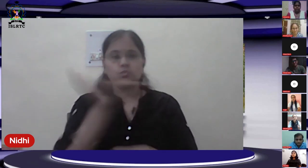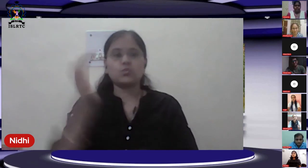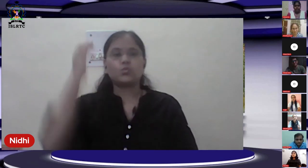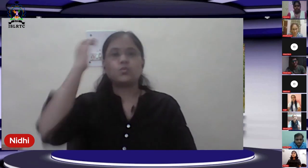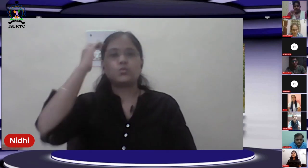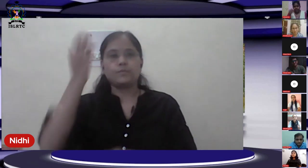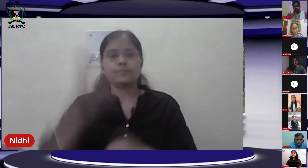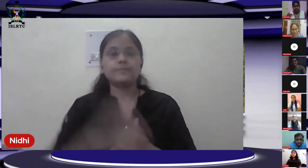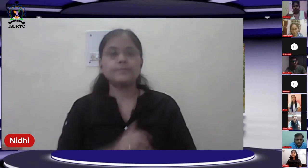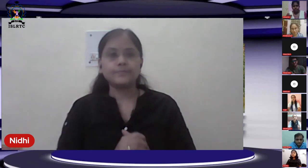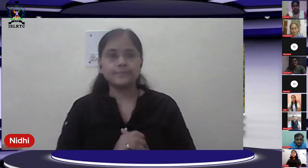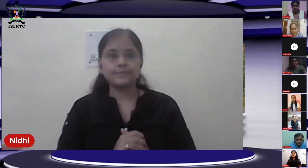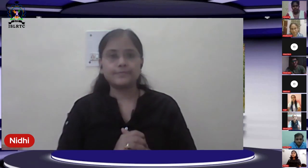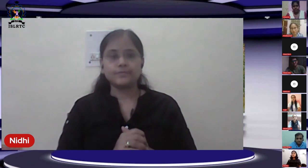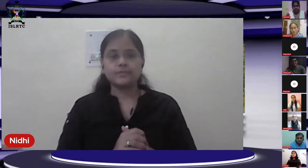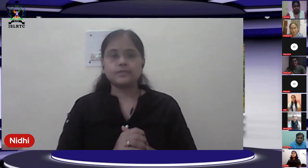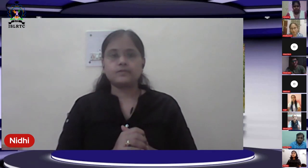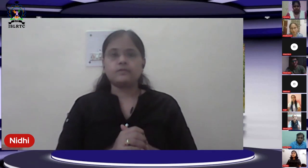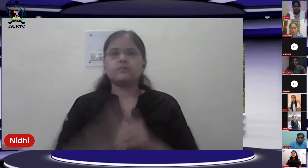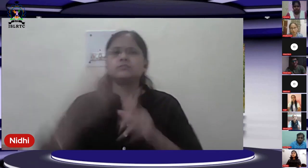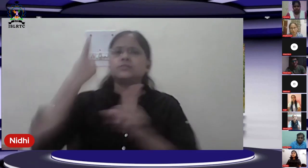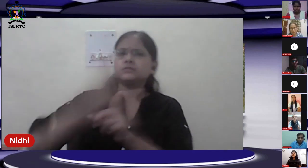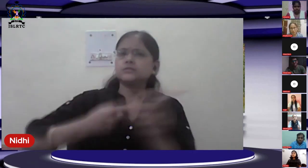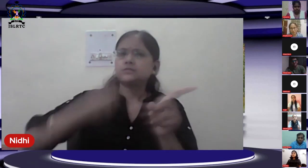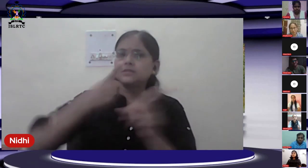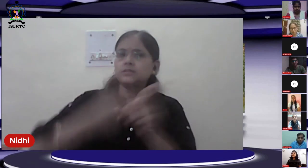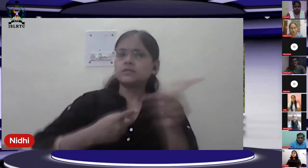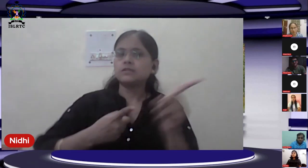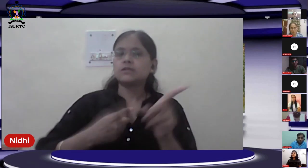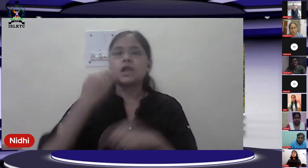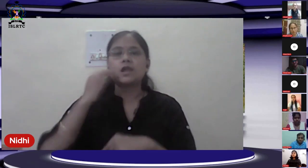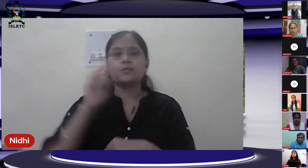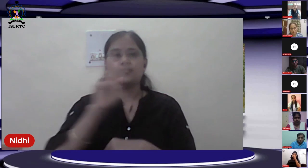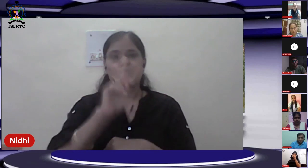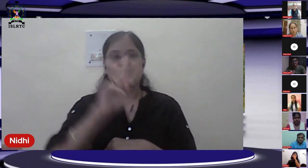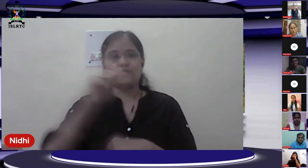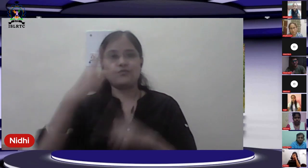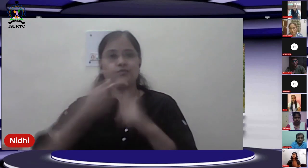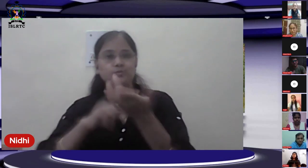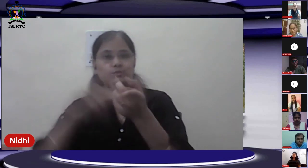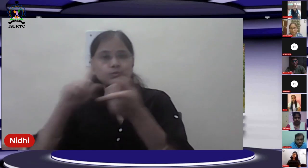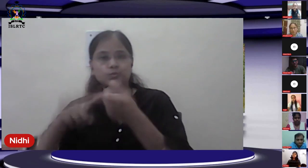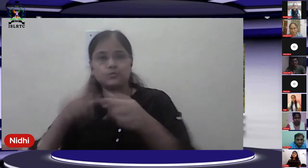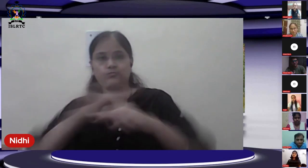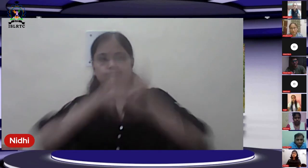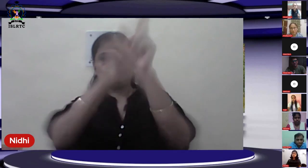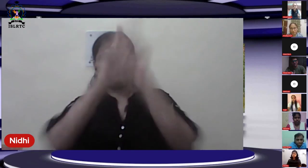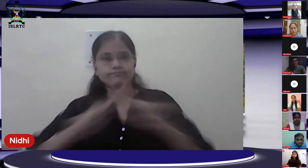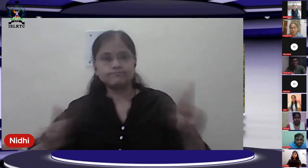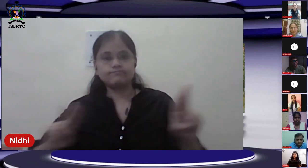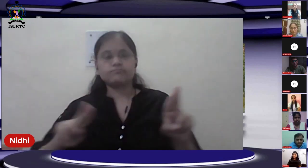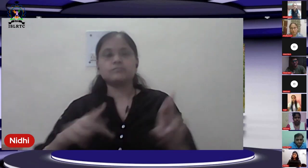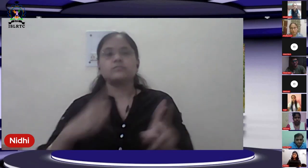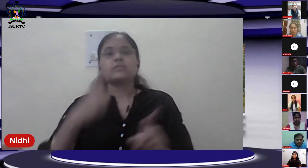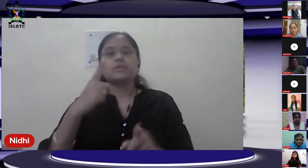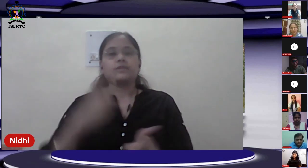कि हर साल 21 जून अंतर्राष्ट्रीय योग दिवस के रूप में मनाया जाता है। पिछले साल के जैसे इस बार